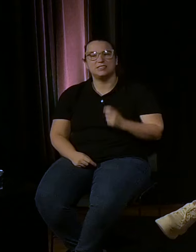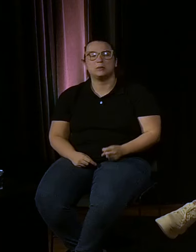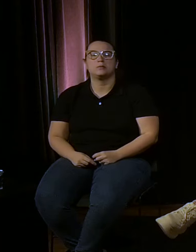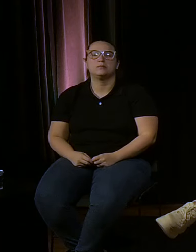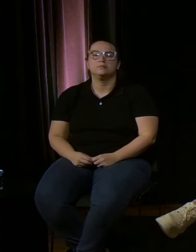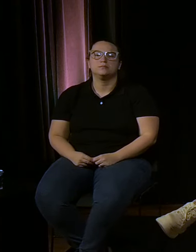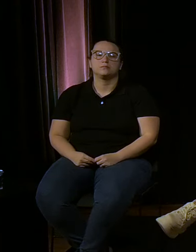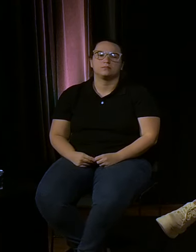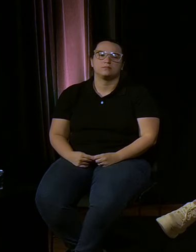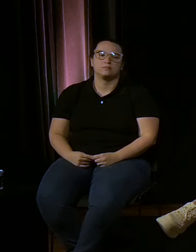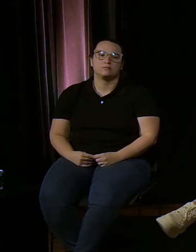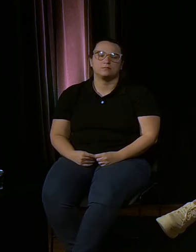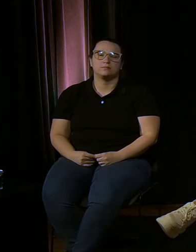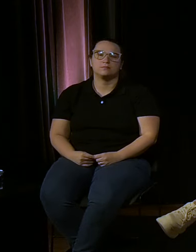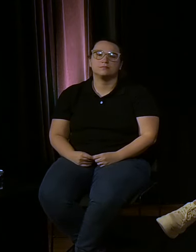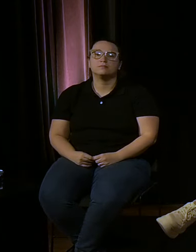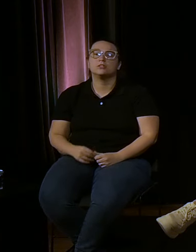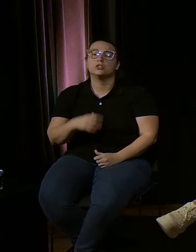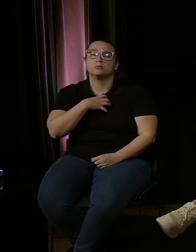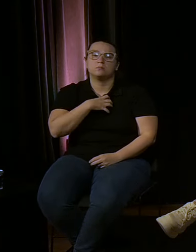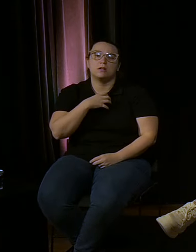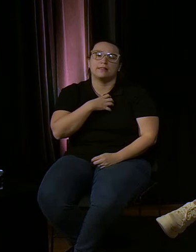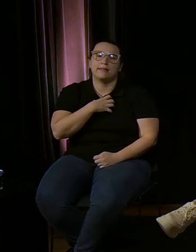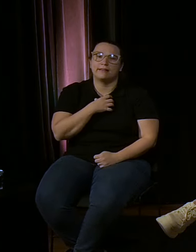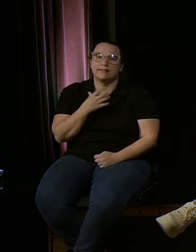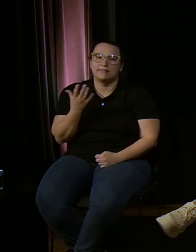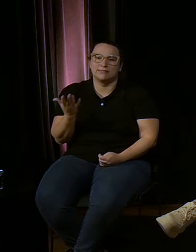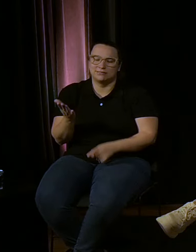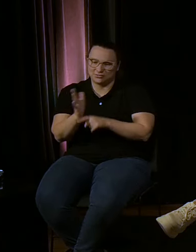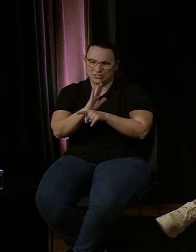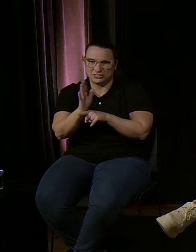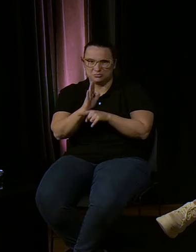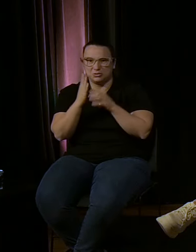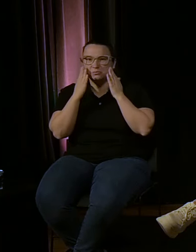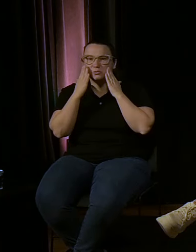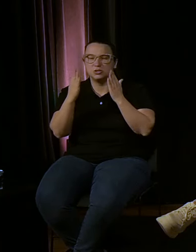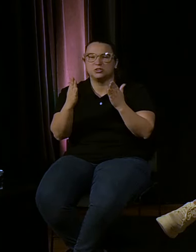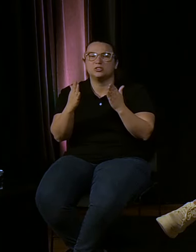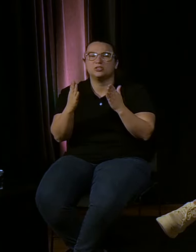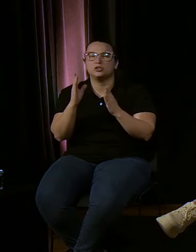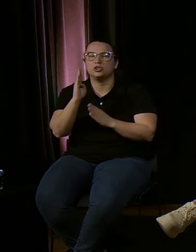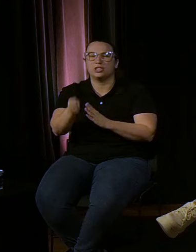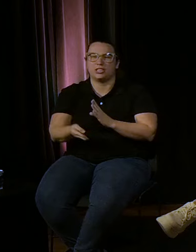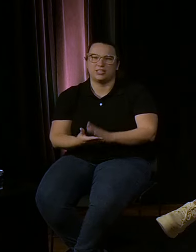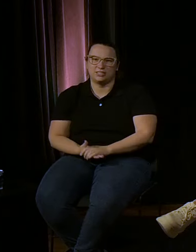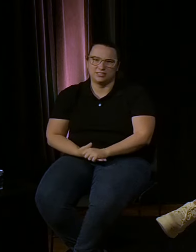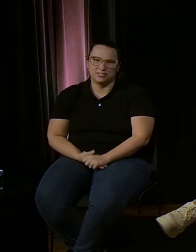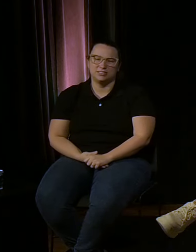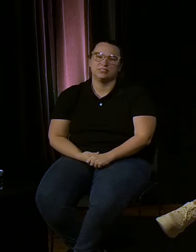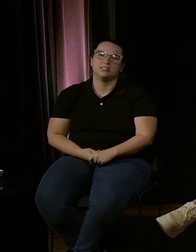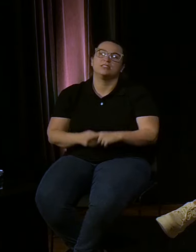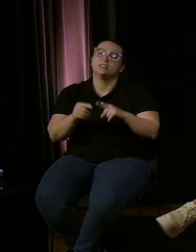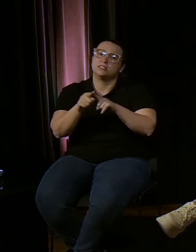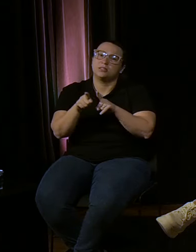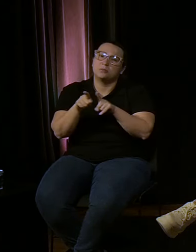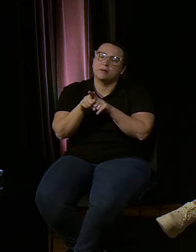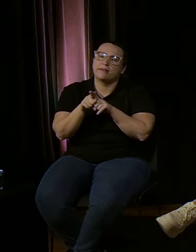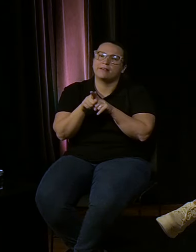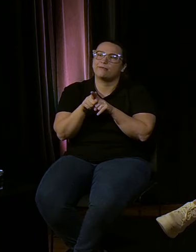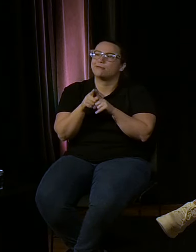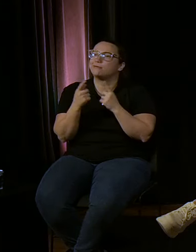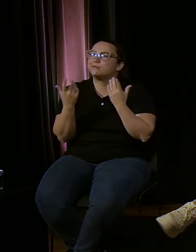colocado de uma maneira muito, muito direta, né? Existe também um